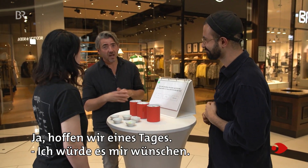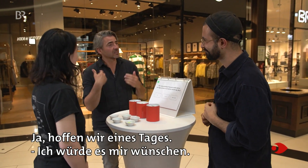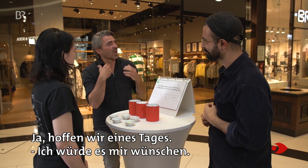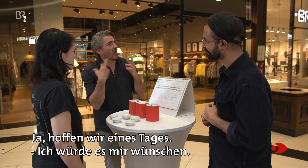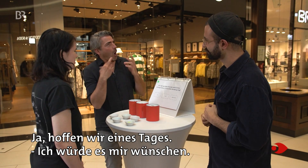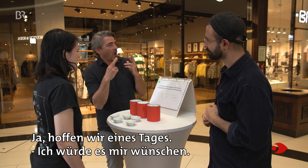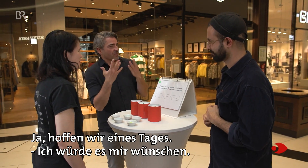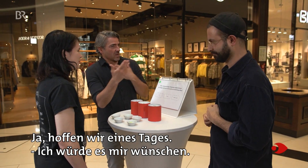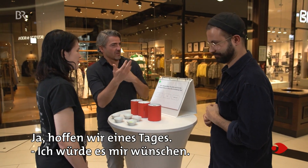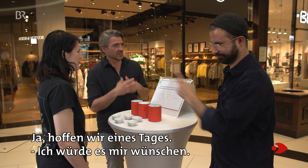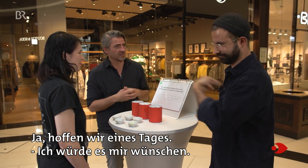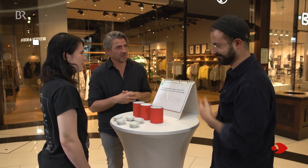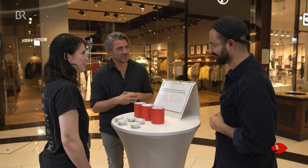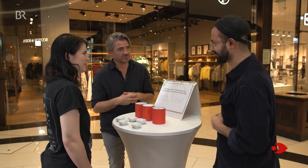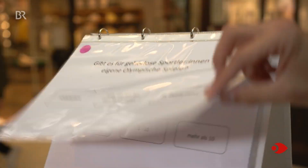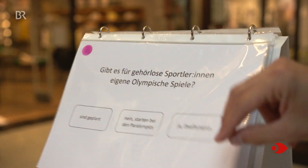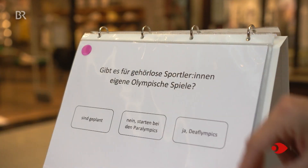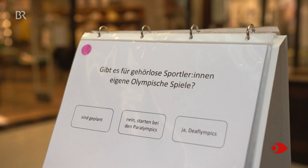Tages. Ja.